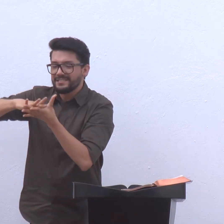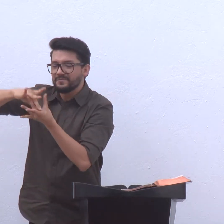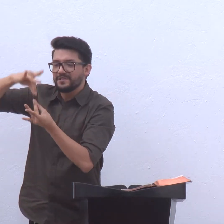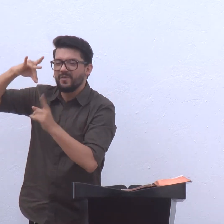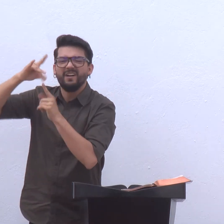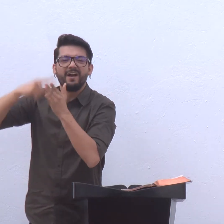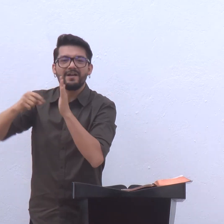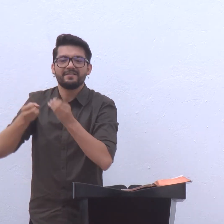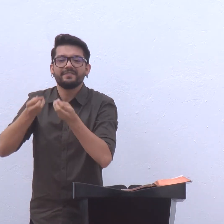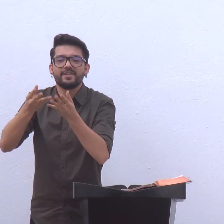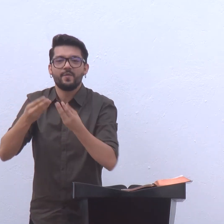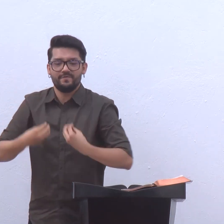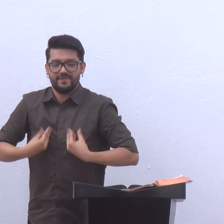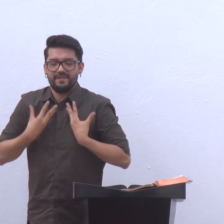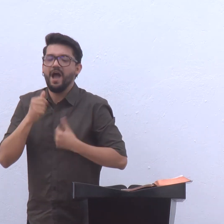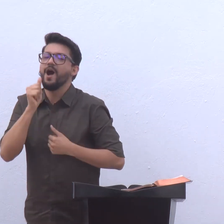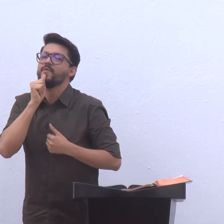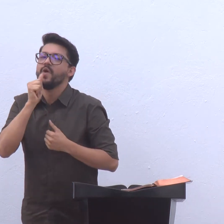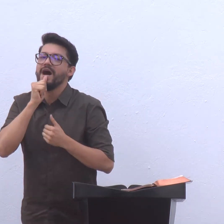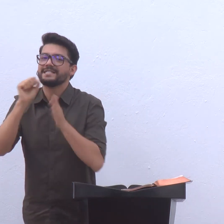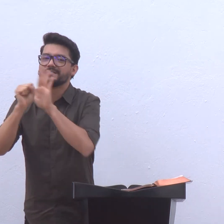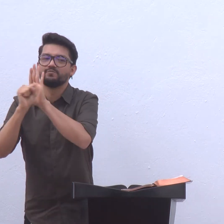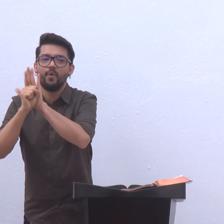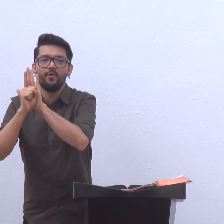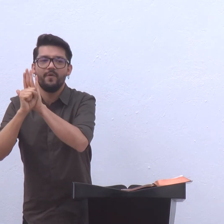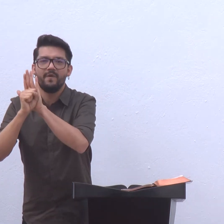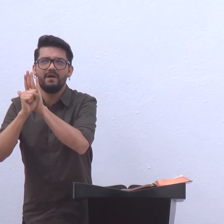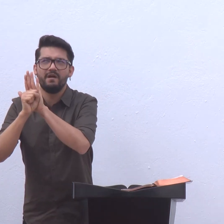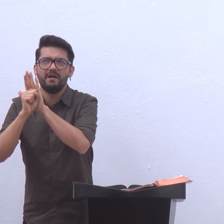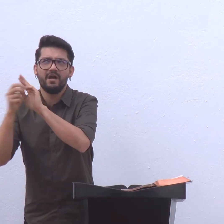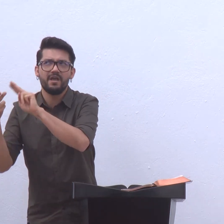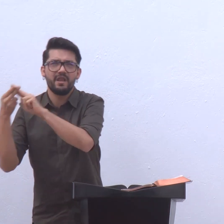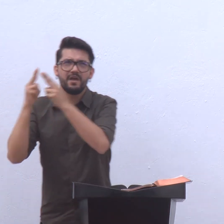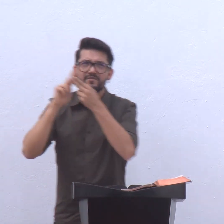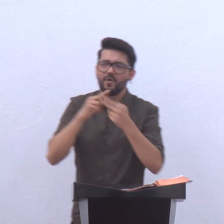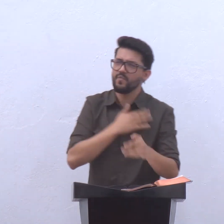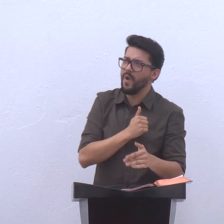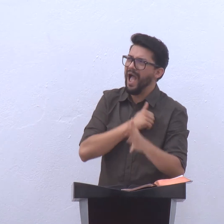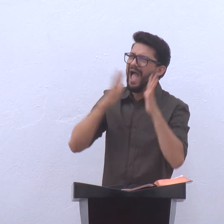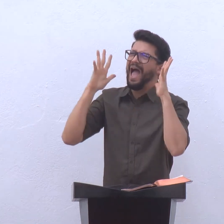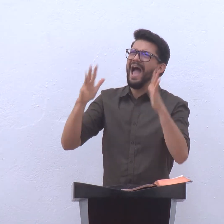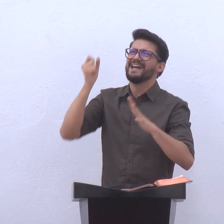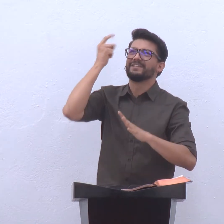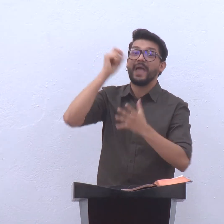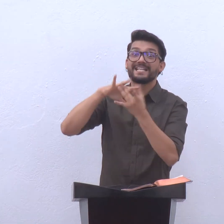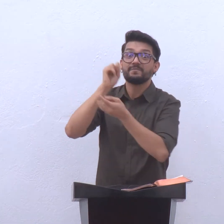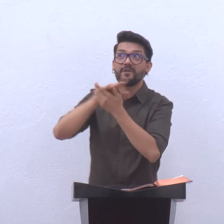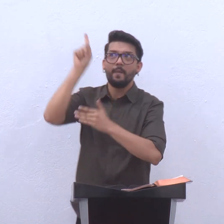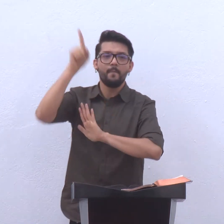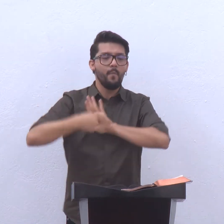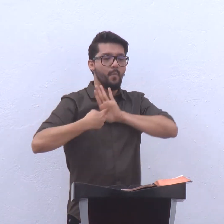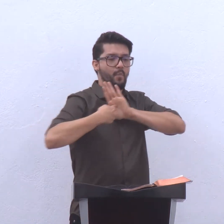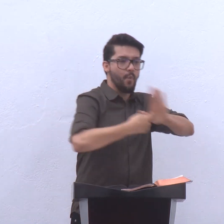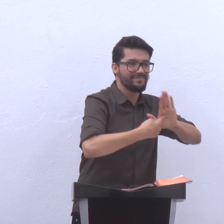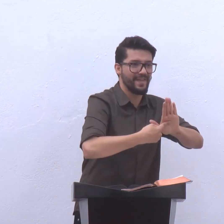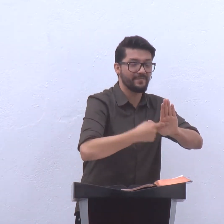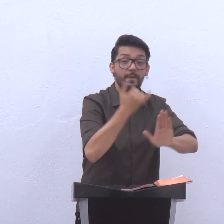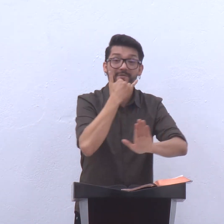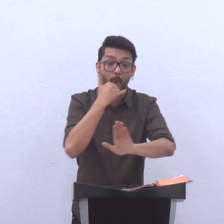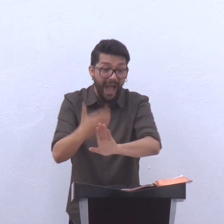palabra porque lo estaba relacionando con el Espíritu, con el sello del Espíritu Santo que vendría después,